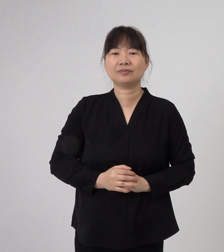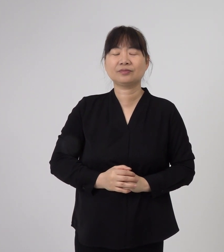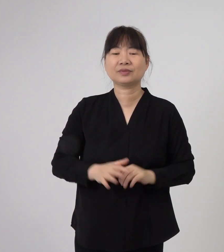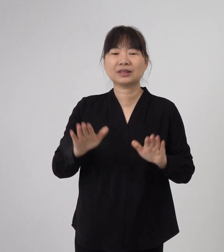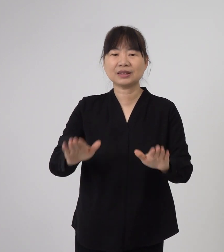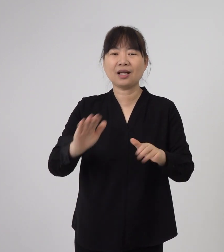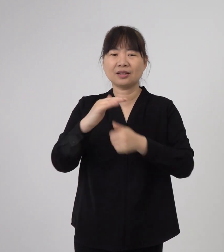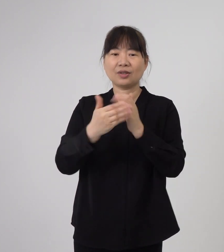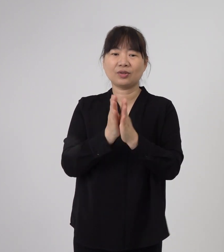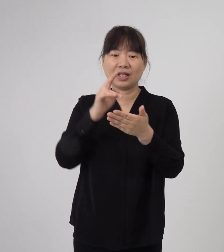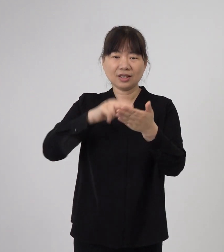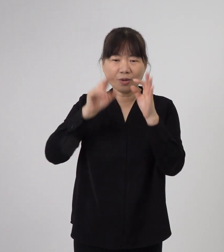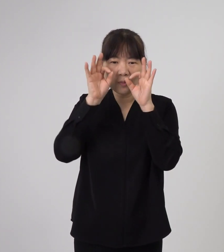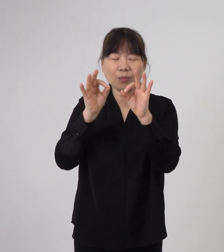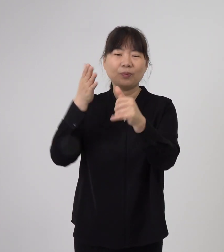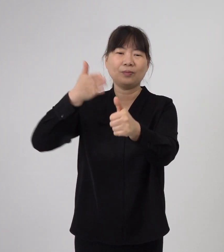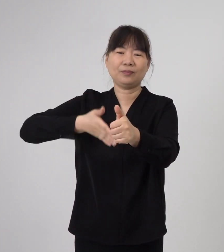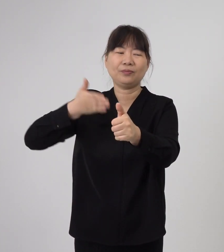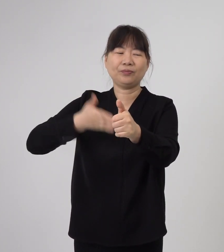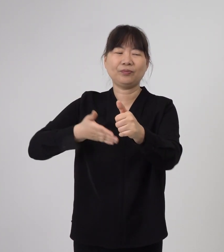자, 성경을 보십시다. 다음 절.